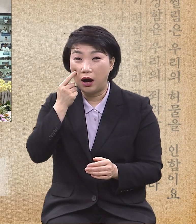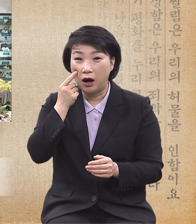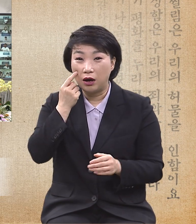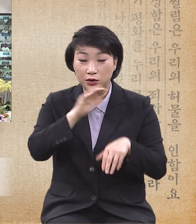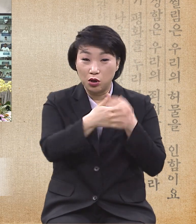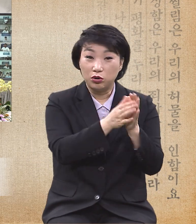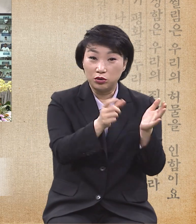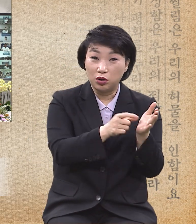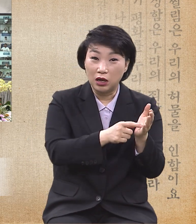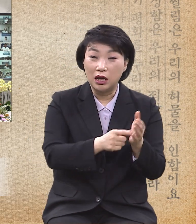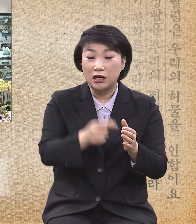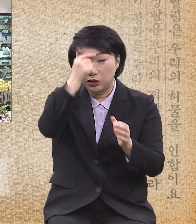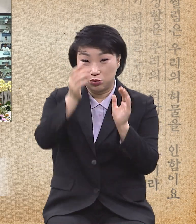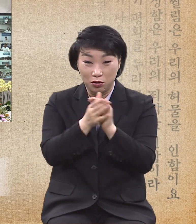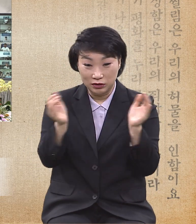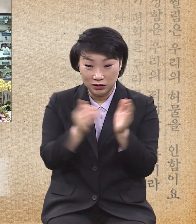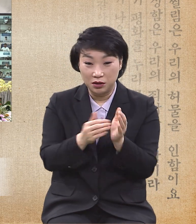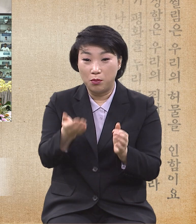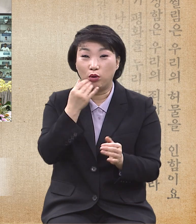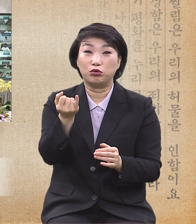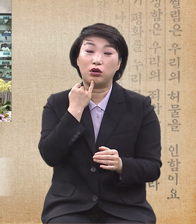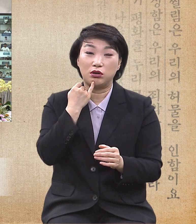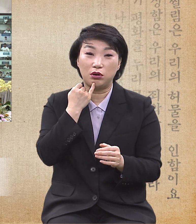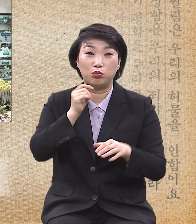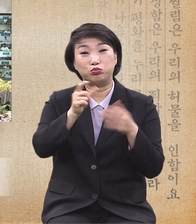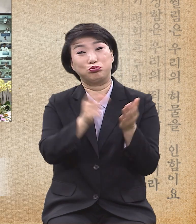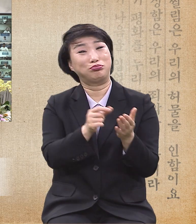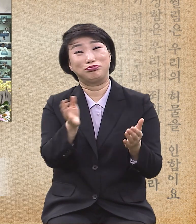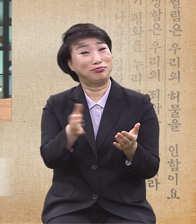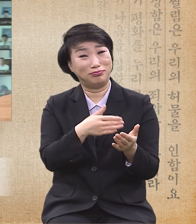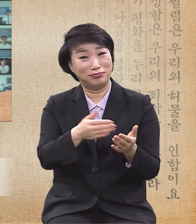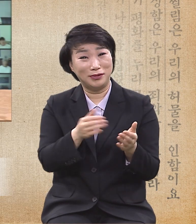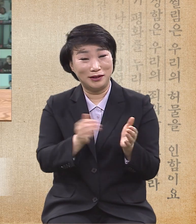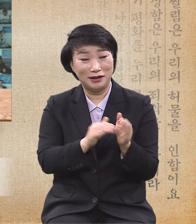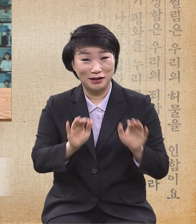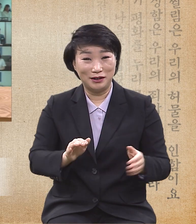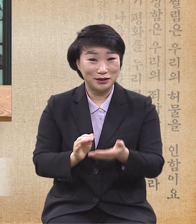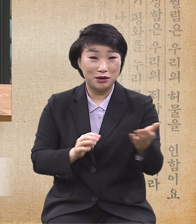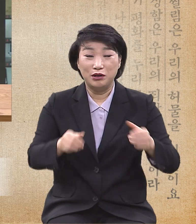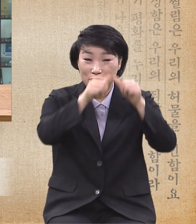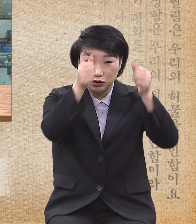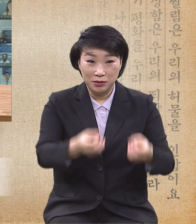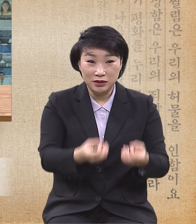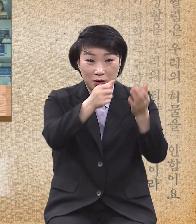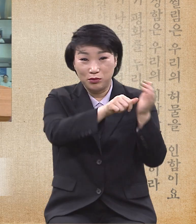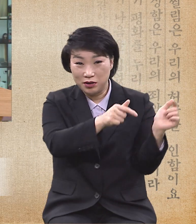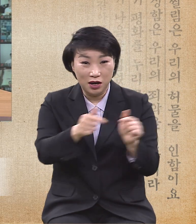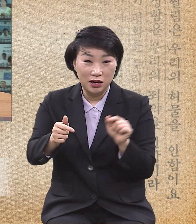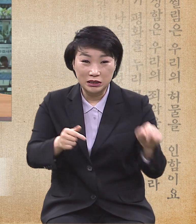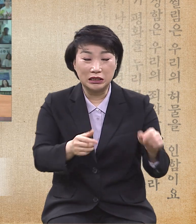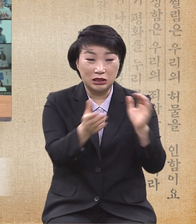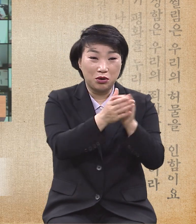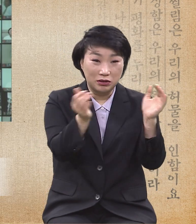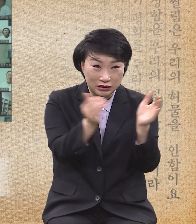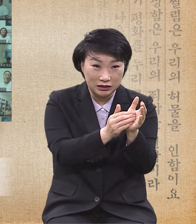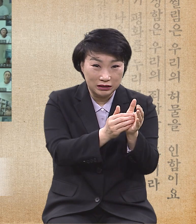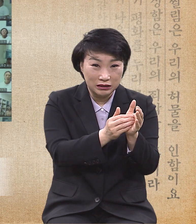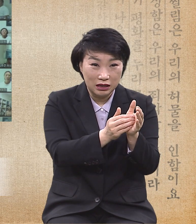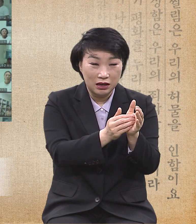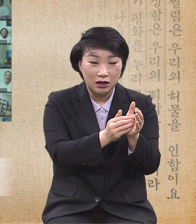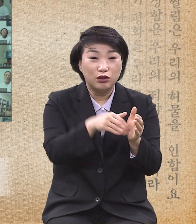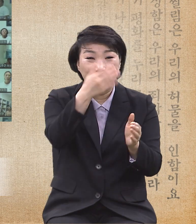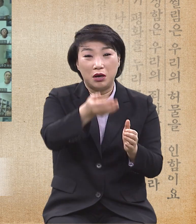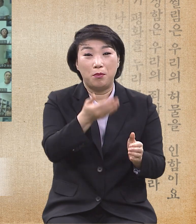성경에 기도하고 먹어도 된다는 말이 없어. 응? 우상의 제물은 기도하고 먹으면 괜찮다고 하는 데가 없어.